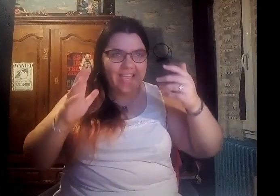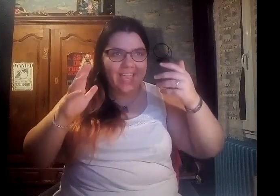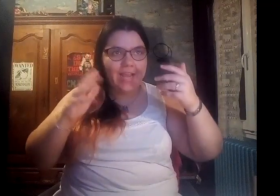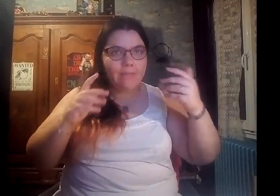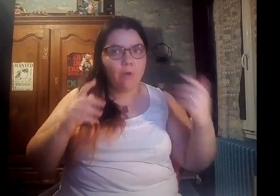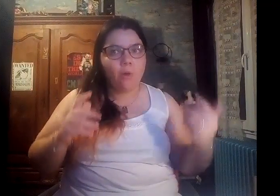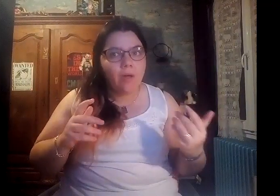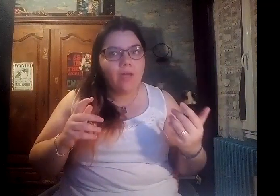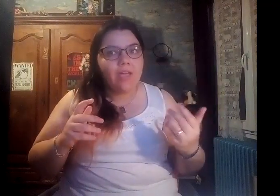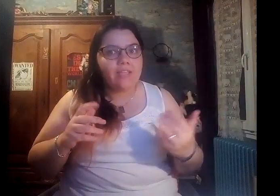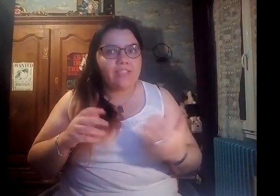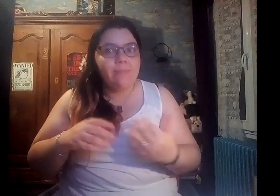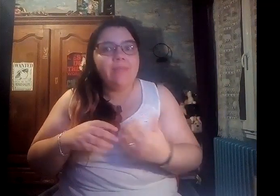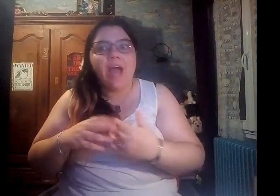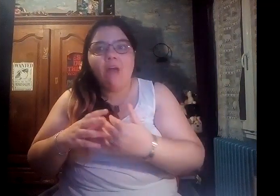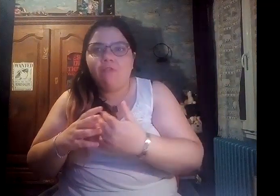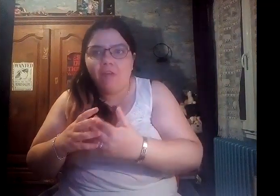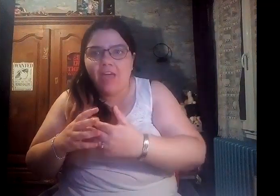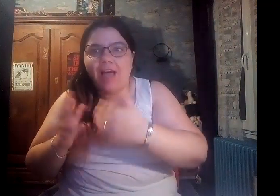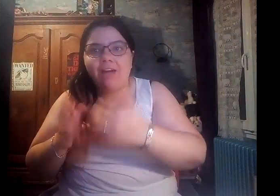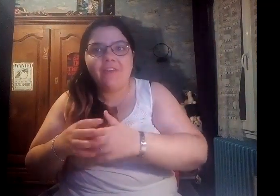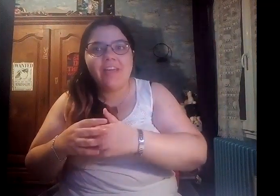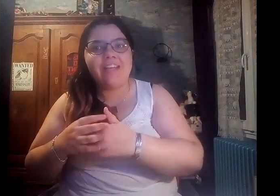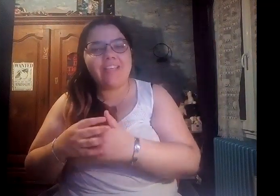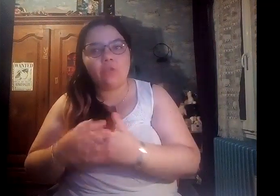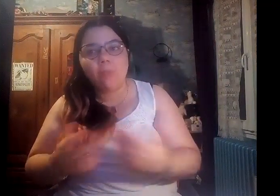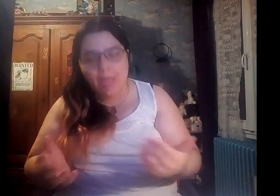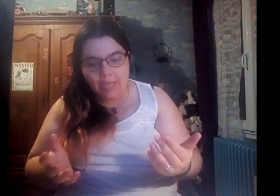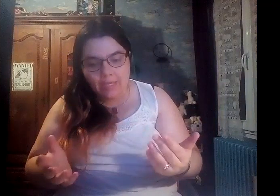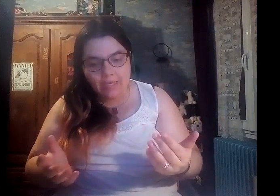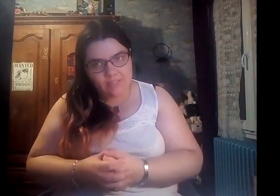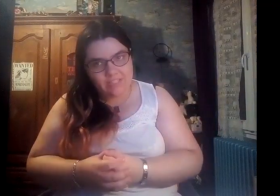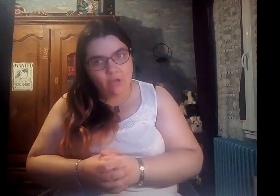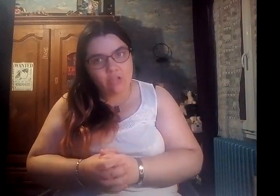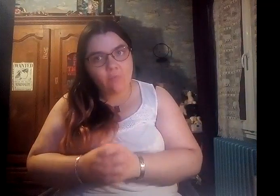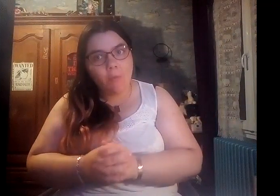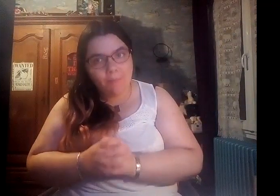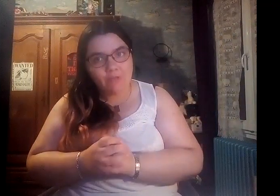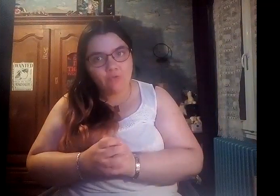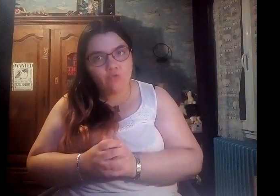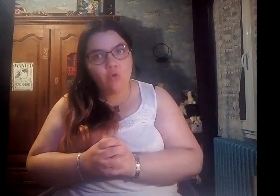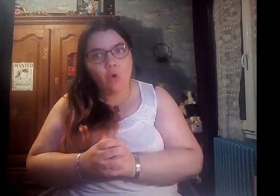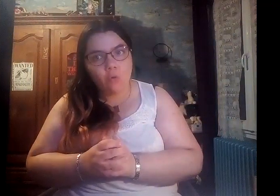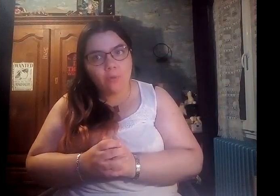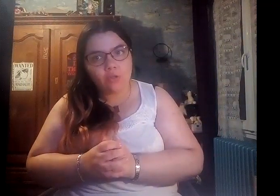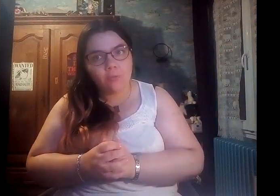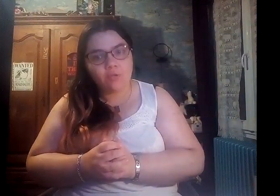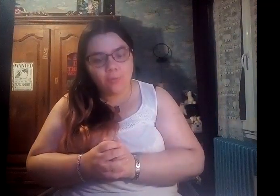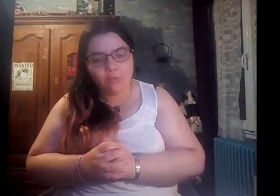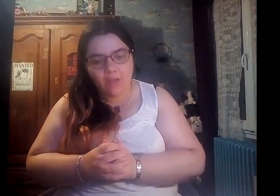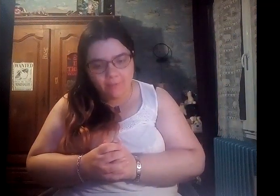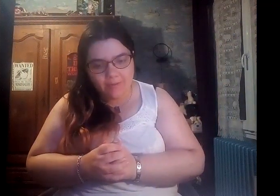et les membres et il s'est mis à le faire avec les êtres humains ce qui ressemble pas du tout au comportement de Bandra